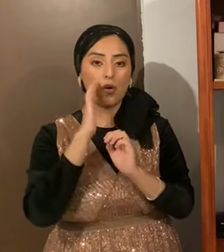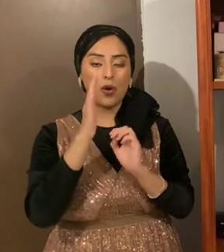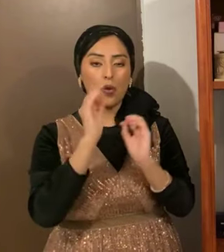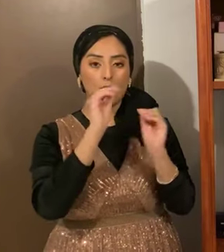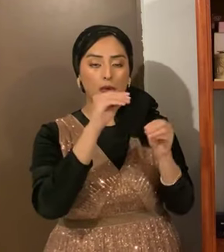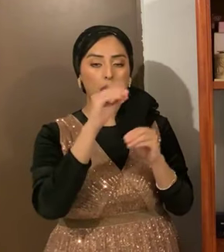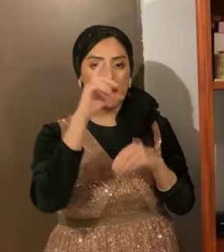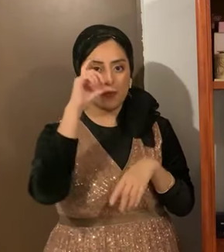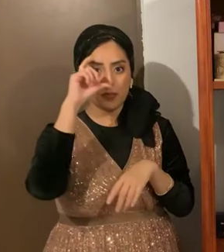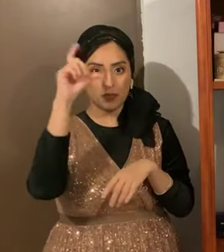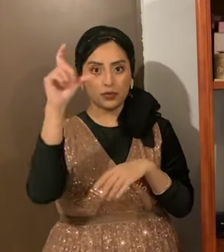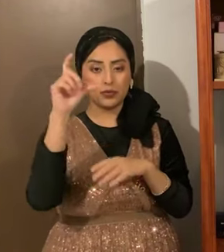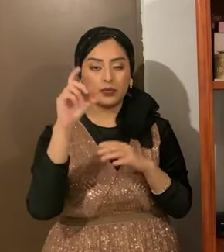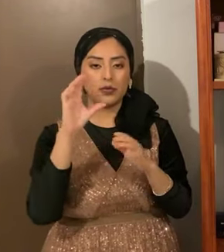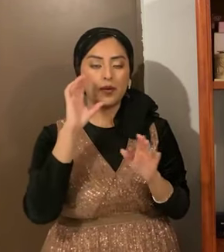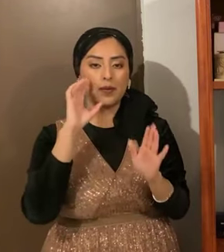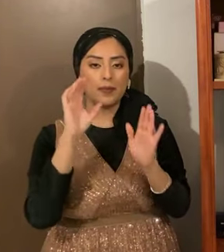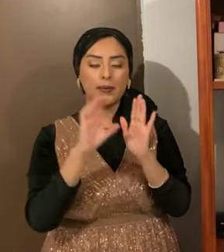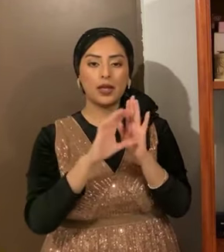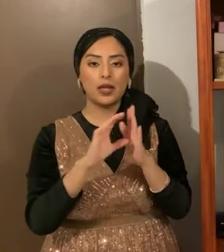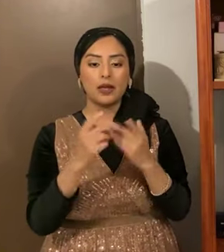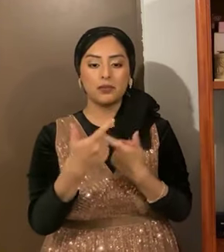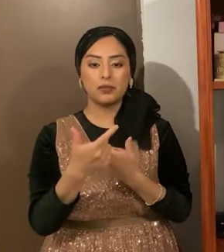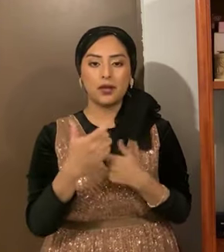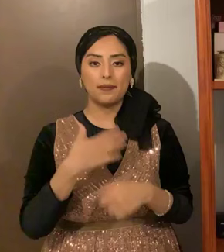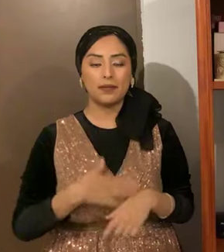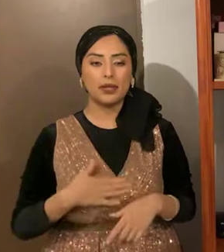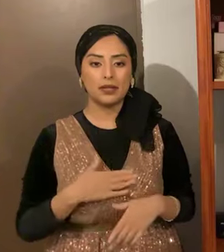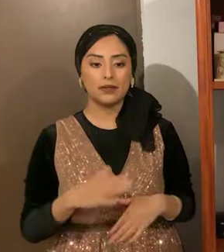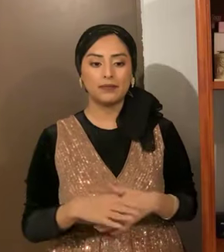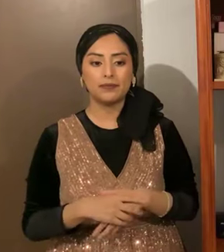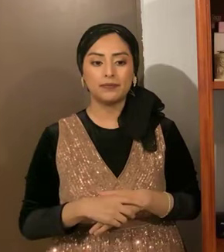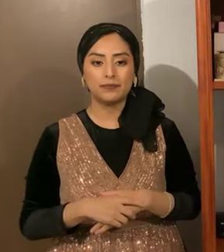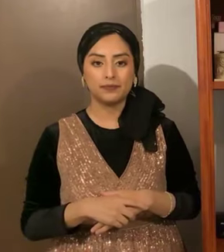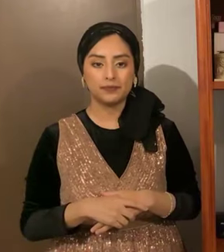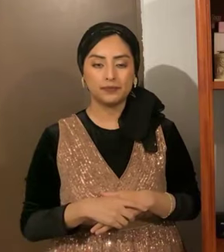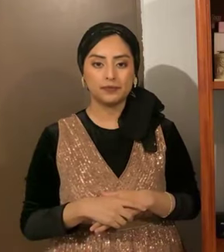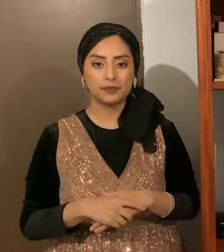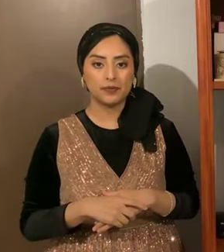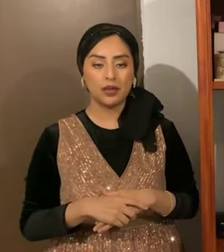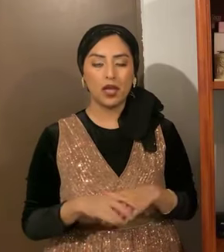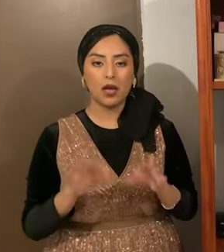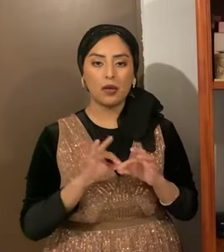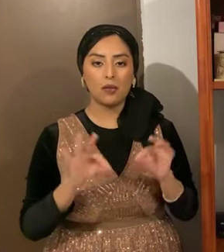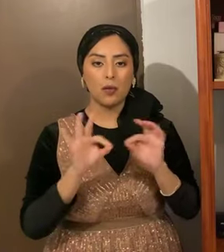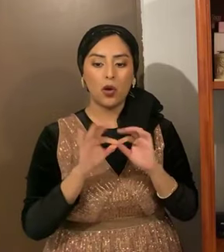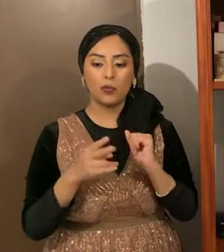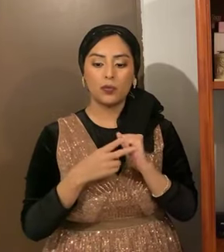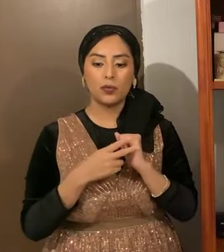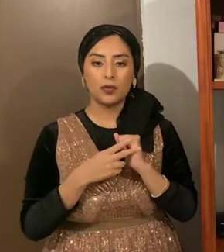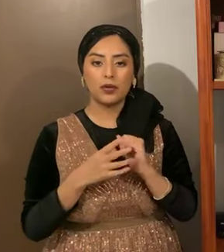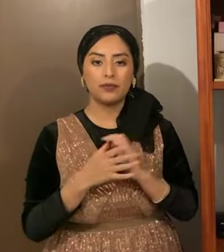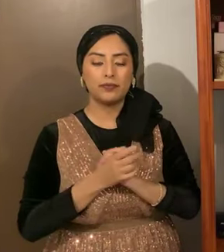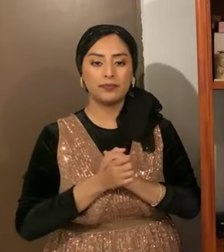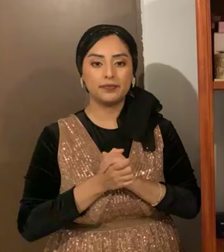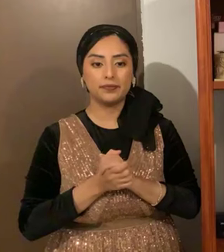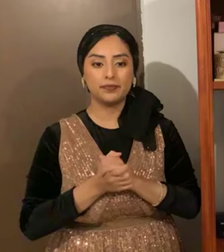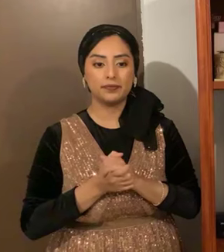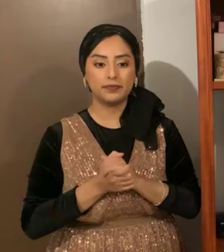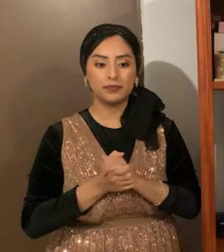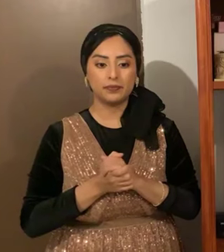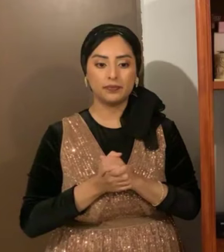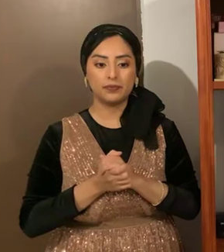luna. Eso, tómenle una fotografía, hermanos, porque créanme que vale la pena. Vale la